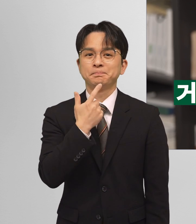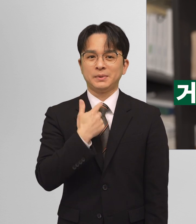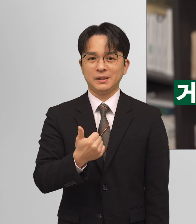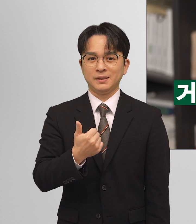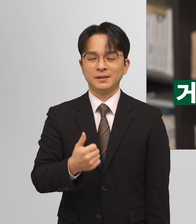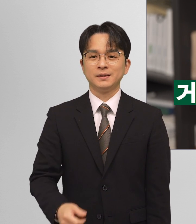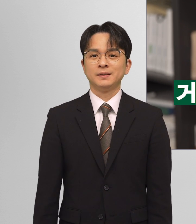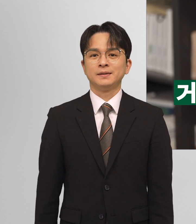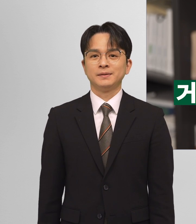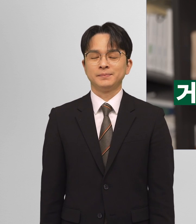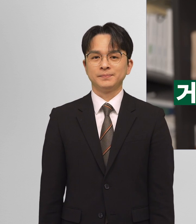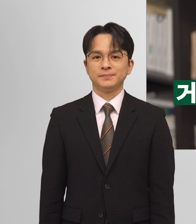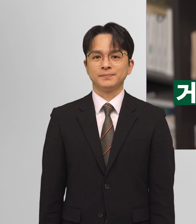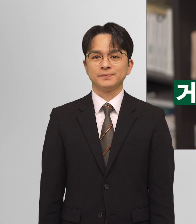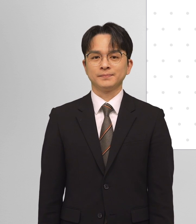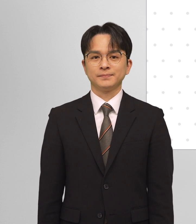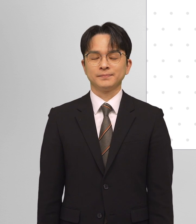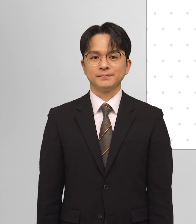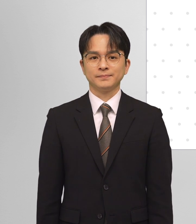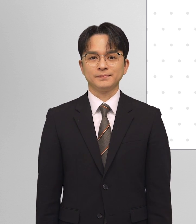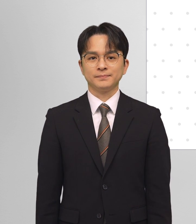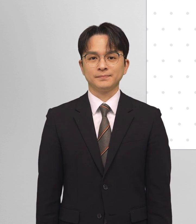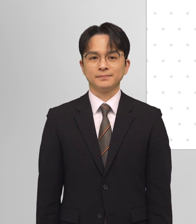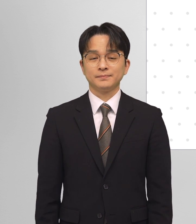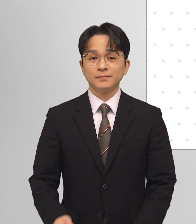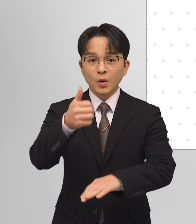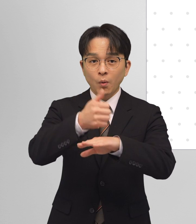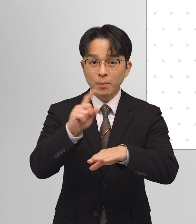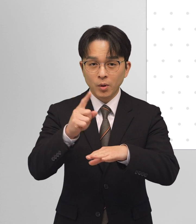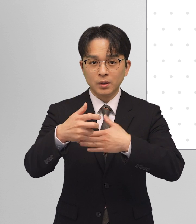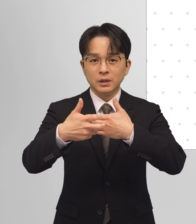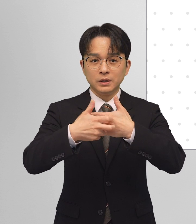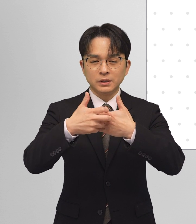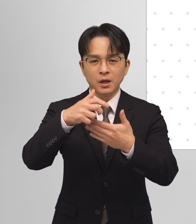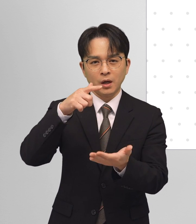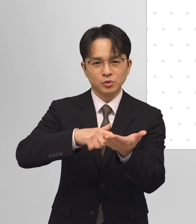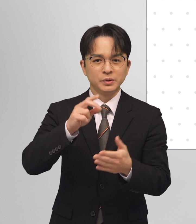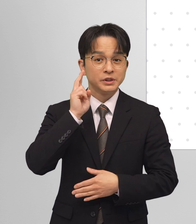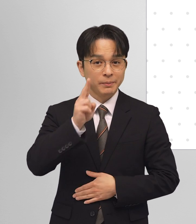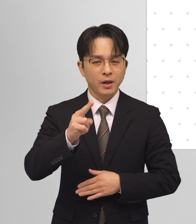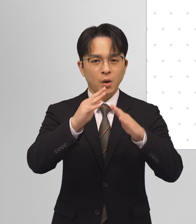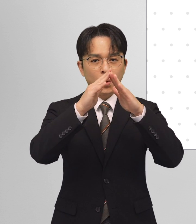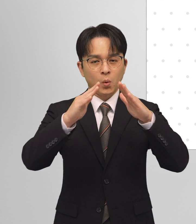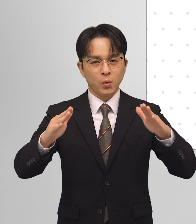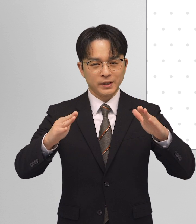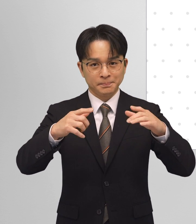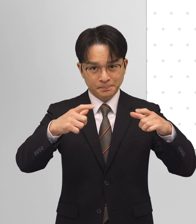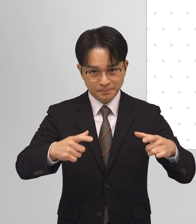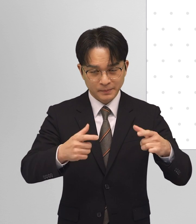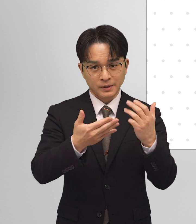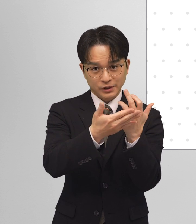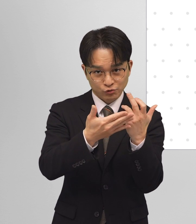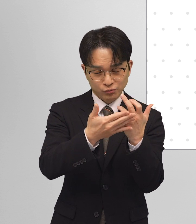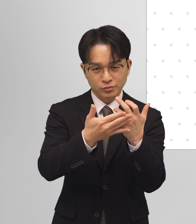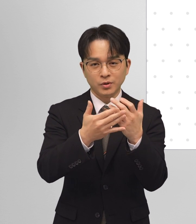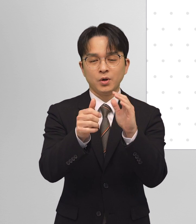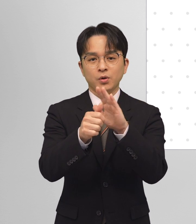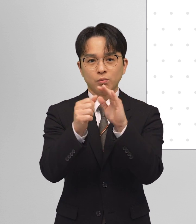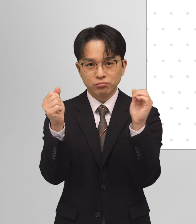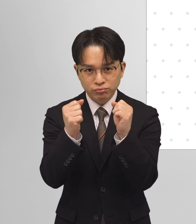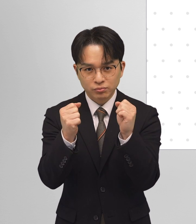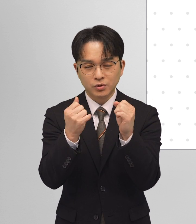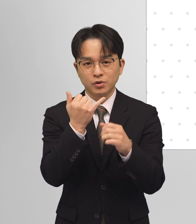굉장히 심각하게 받아들이고 있었습니다. 특히 호남과 제주 지역 분들이 가장 심각하게 느끼고 있었고, 경북권,